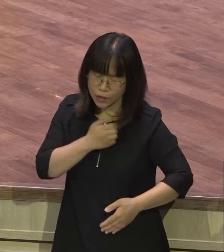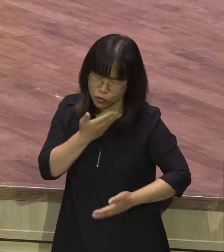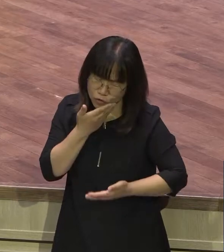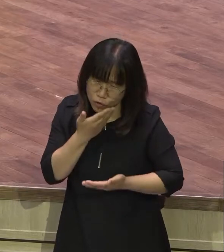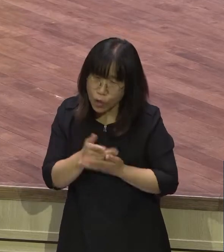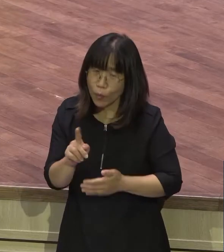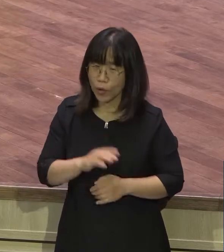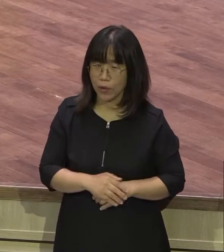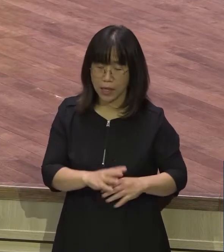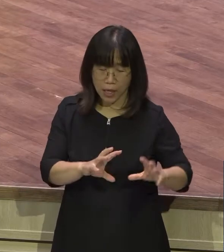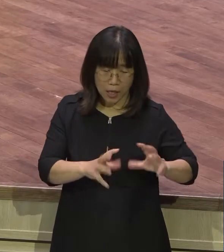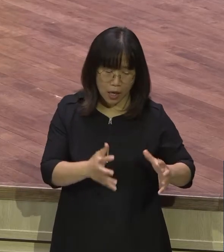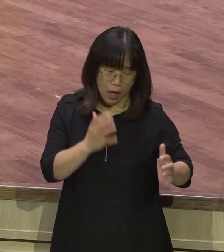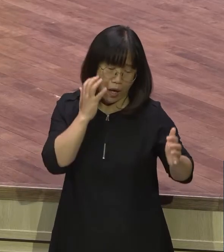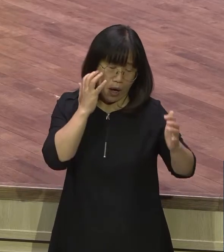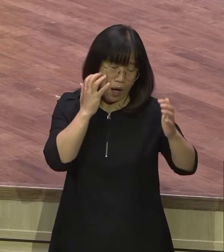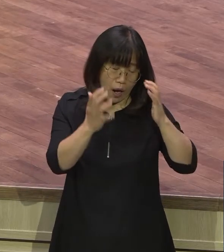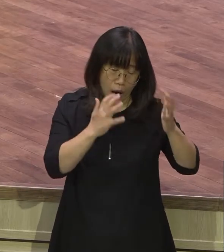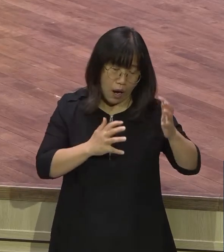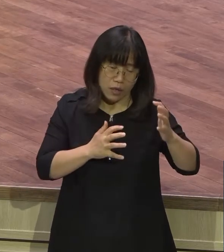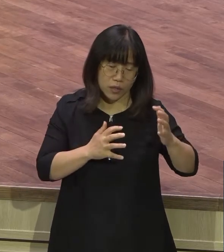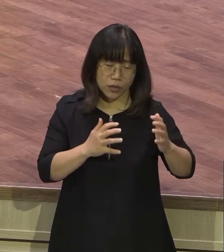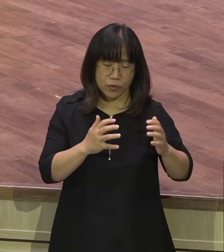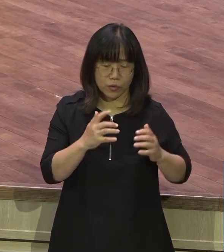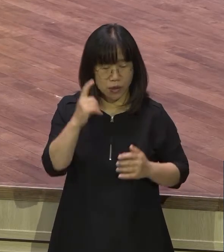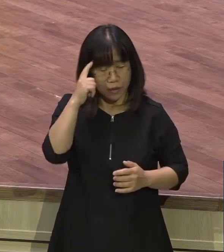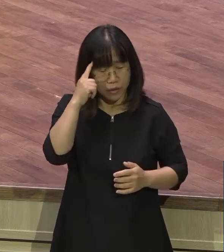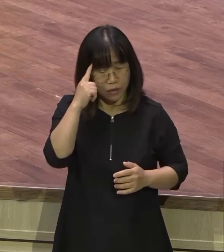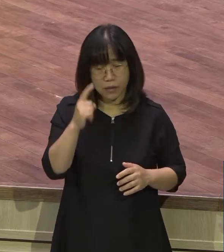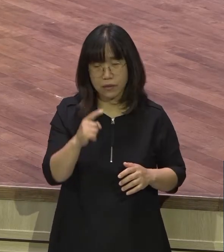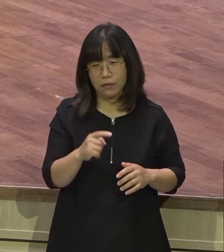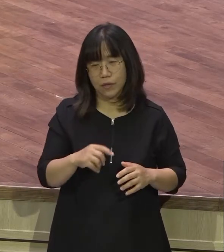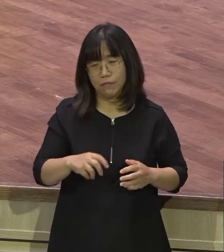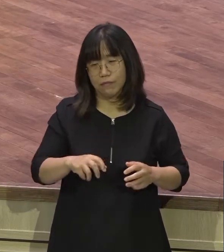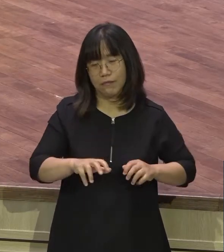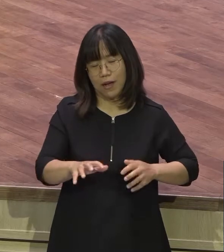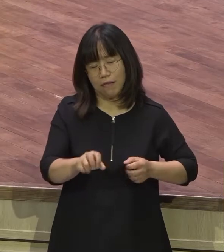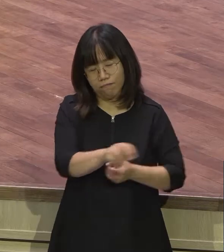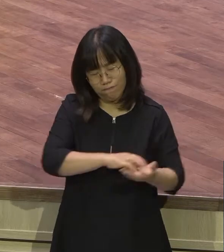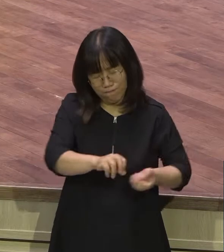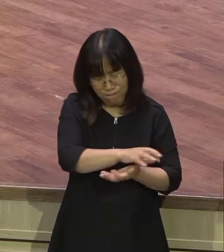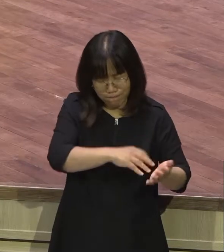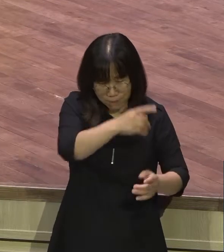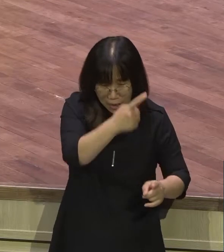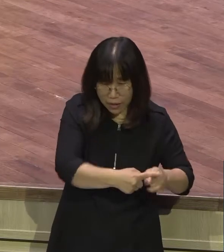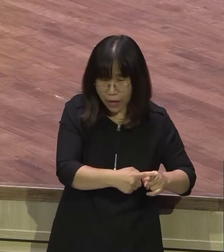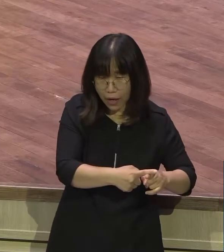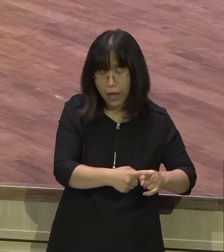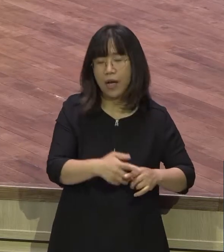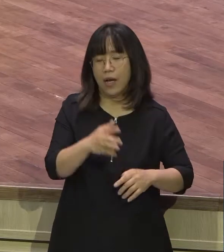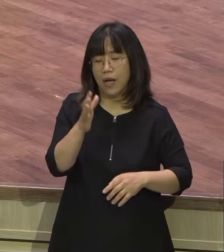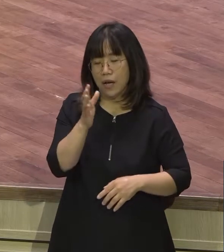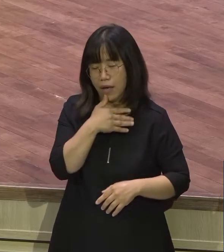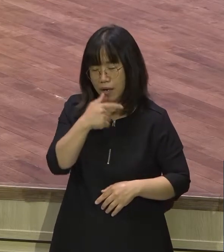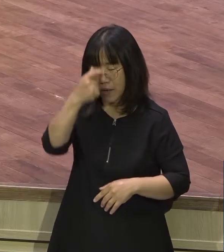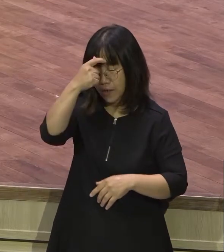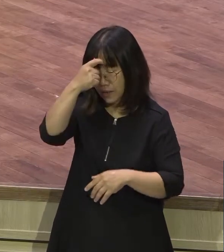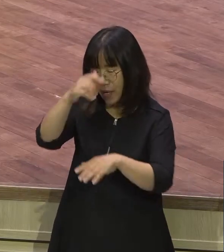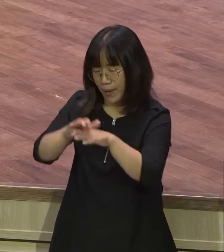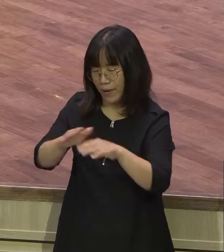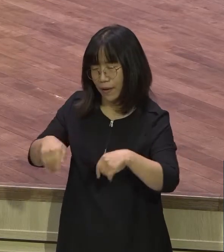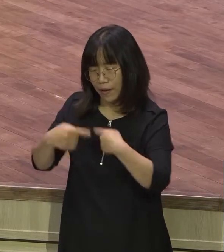세상일을 하다가 오늘 금요일이지, 금요기도에 가야지, 금요기도에 참여해야지. 그게 뭐요?